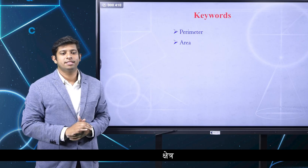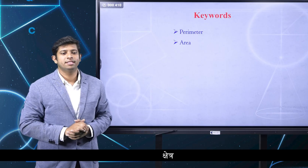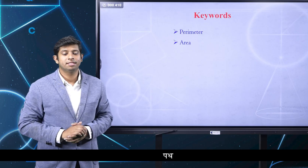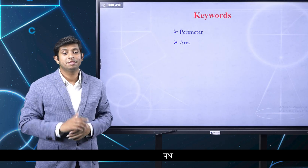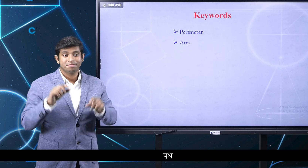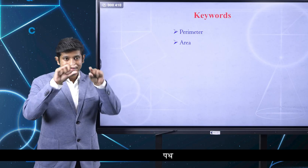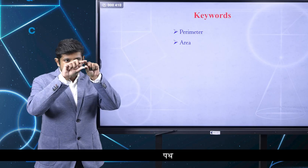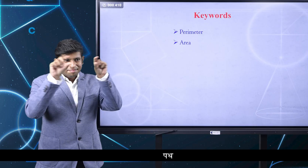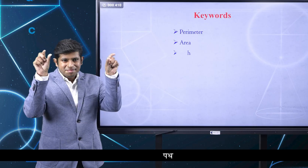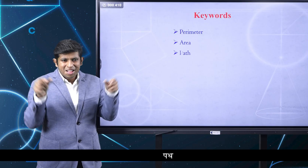पथ,